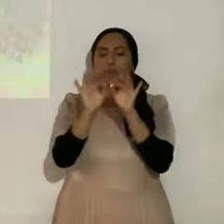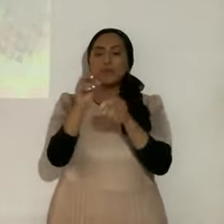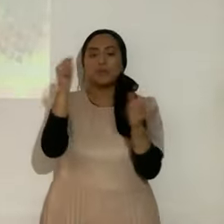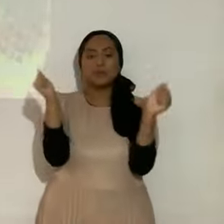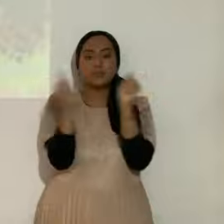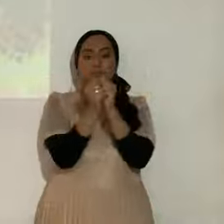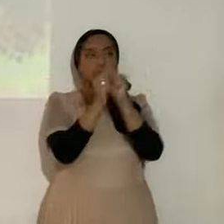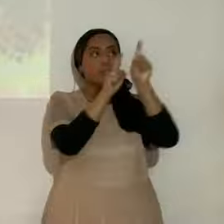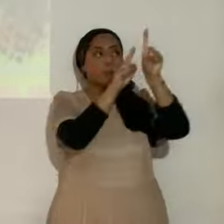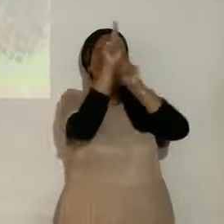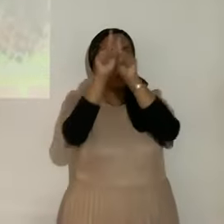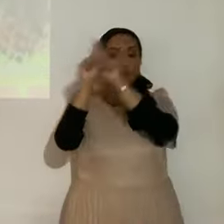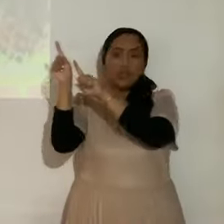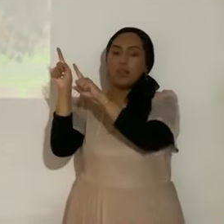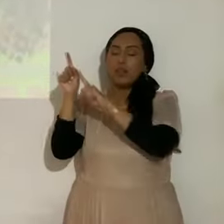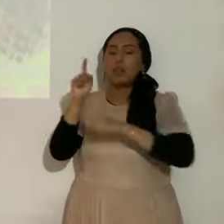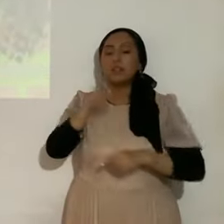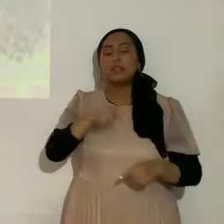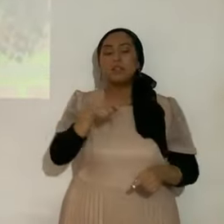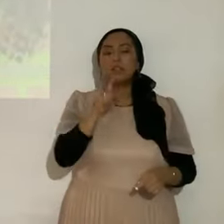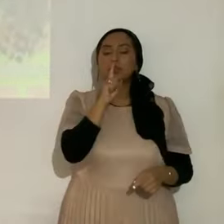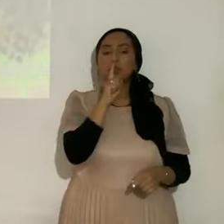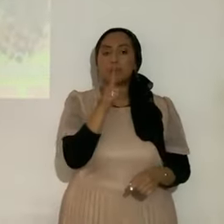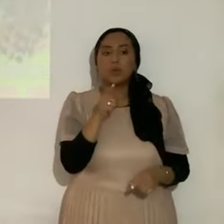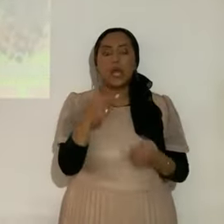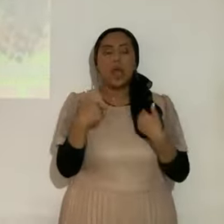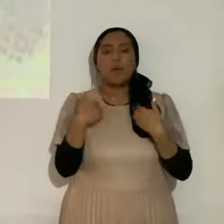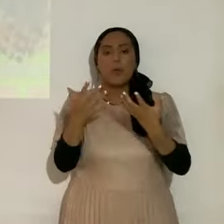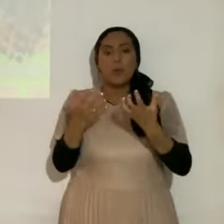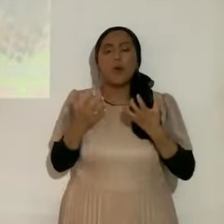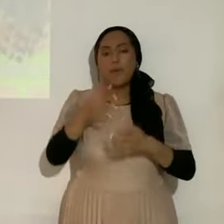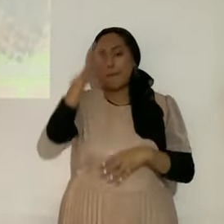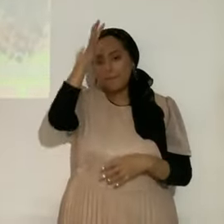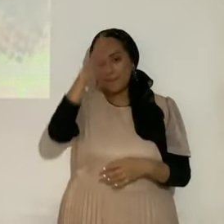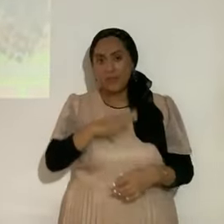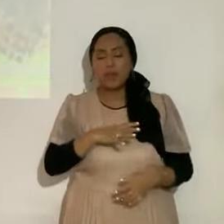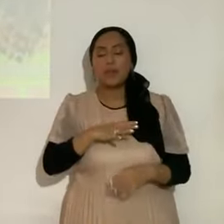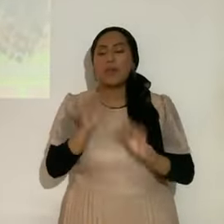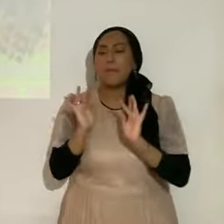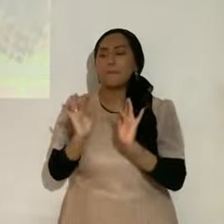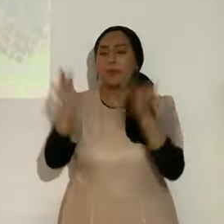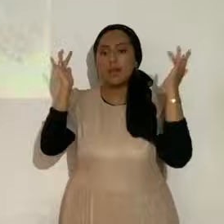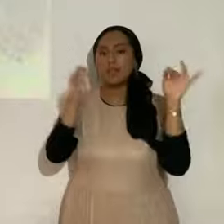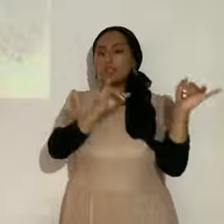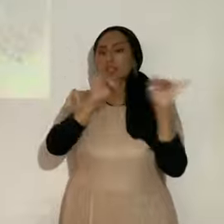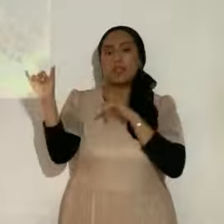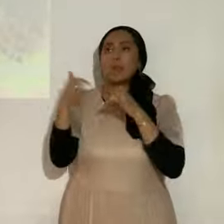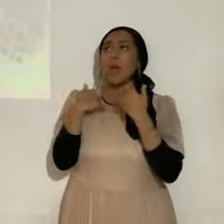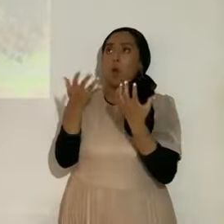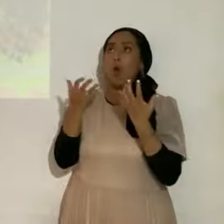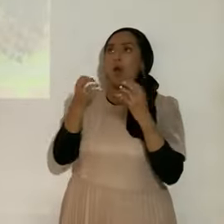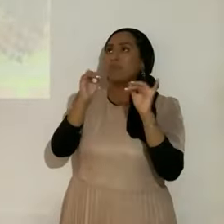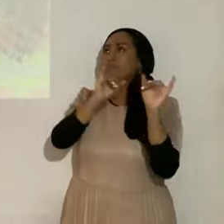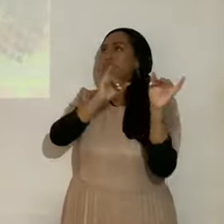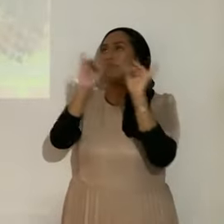estrellas realmente debe estar el anhelo del hombre. Brillar como ellas.